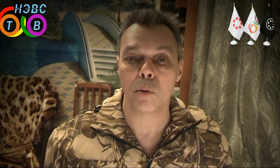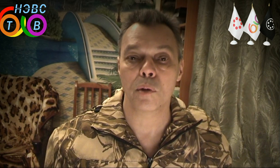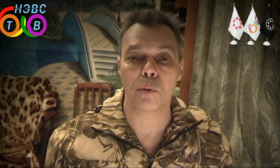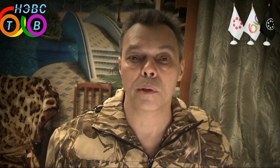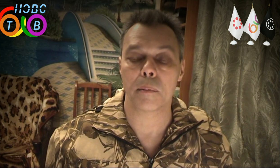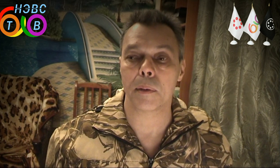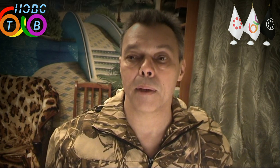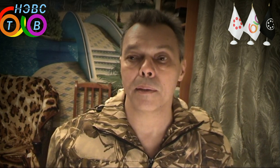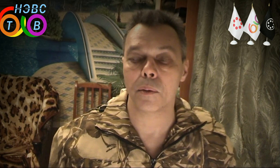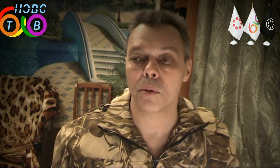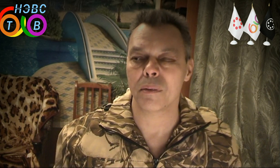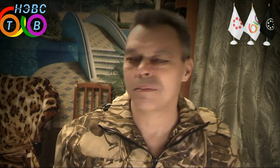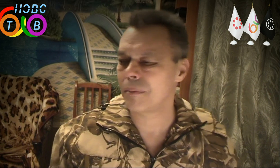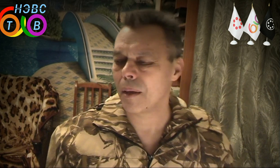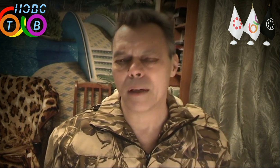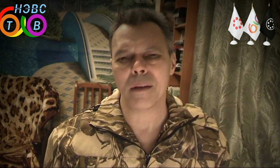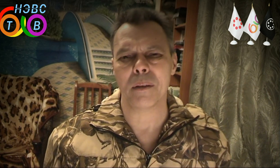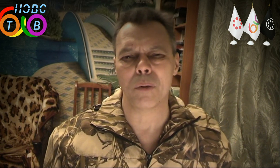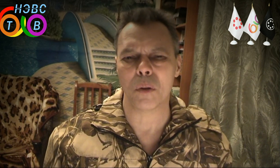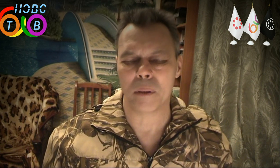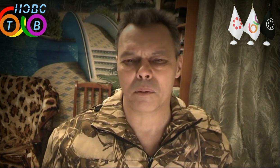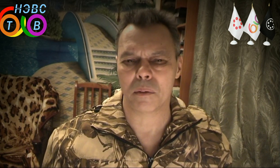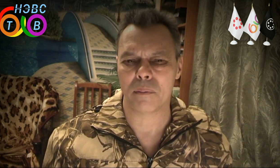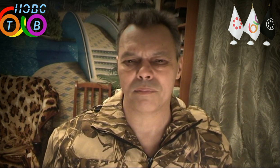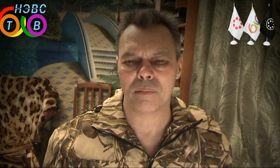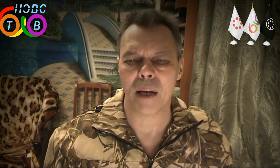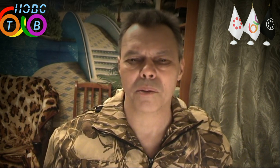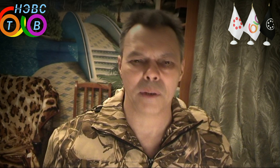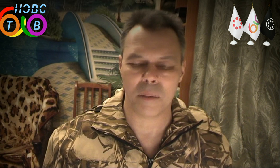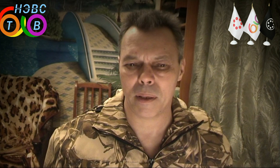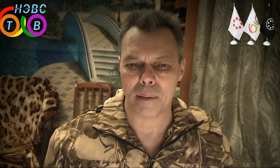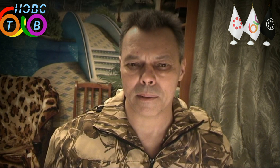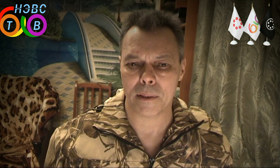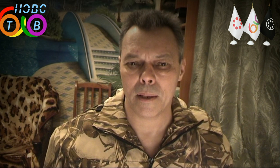будет слушаться, понимаете? Ну, то есть какие-то могут быть вот казусы и неприятности.